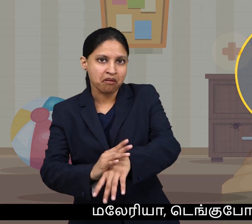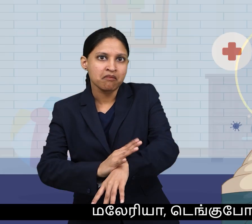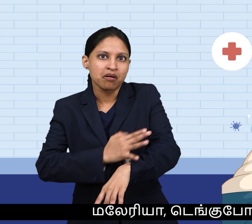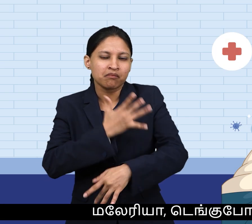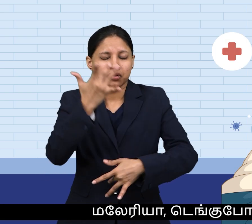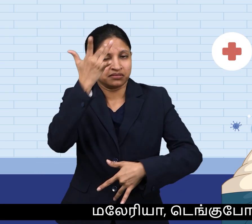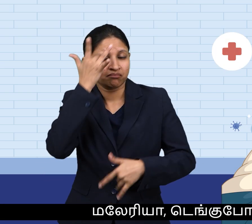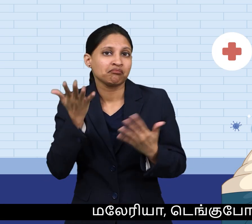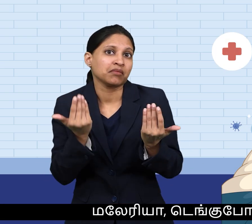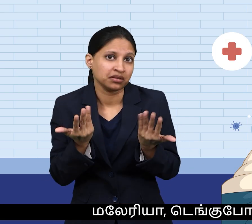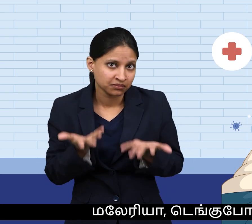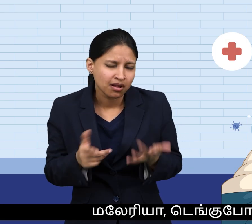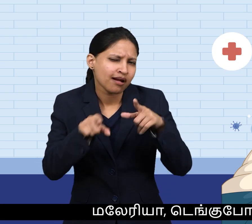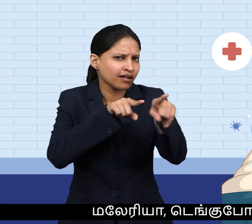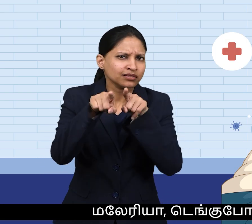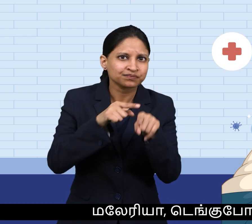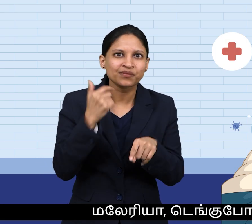மலேரியா, டெங்கு போன்ற நோய்கள் பரவுகின்றன.